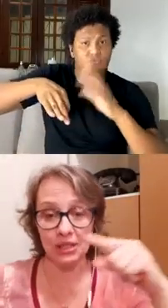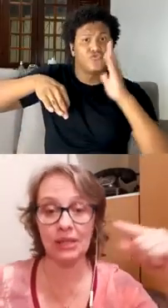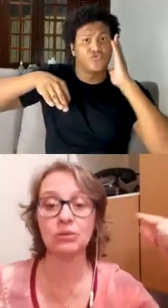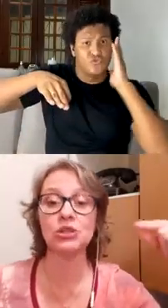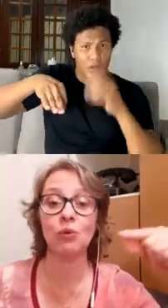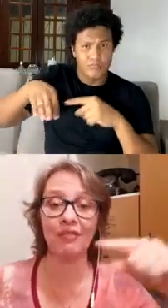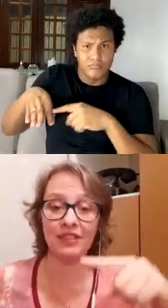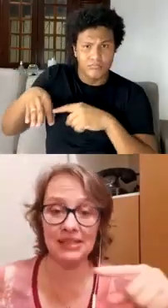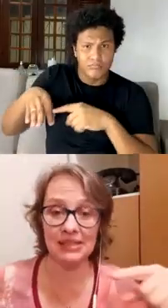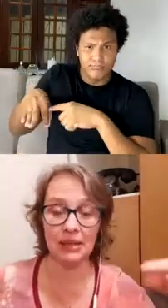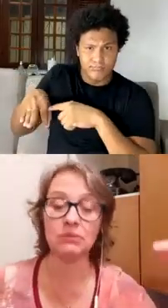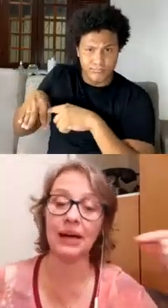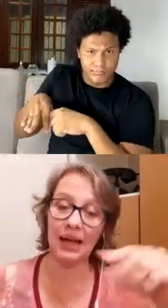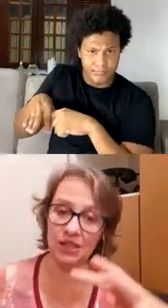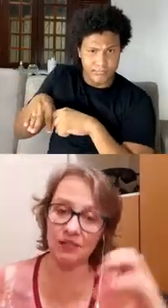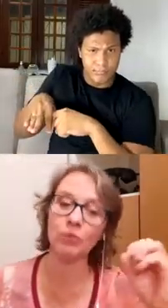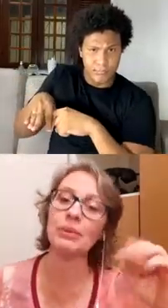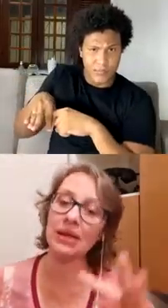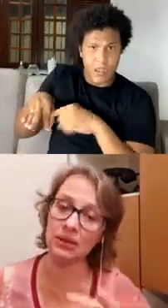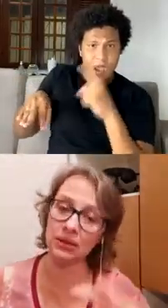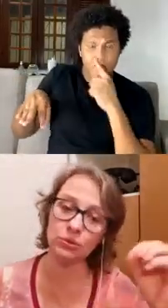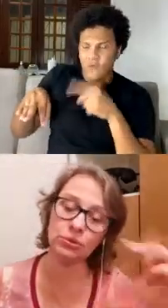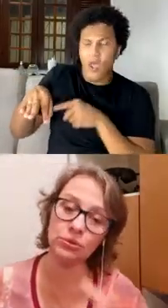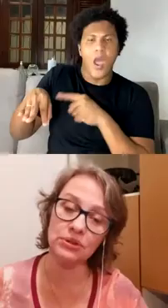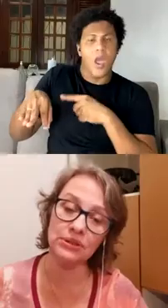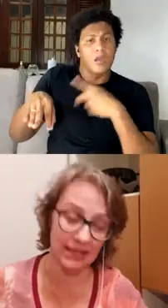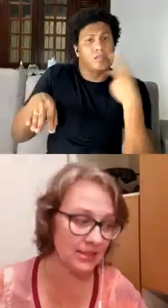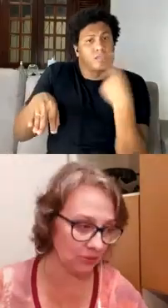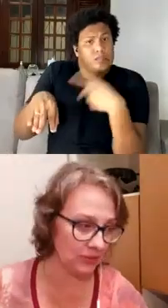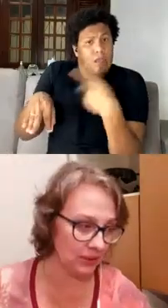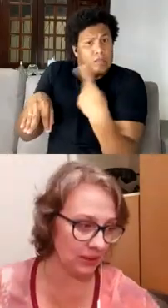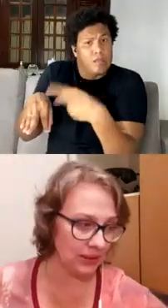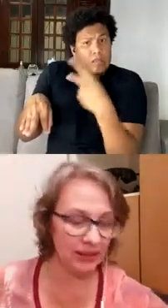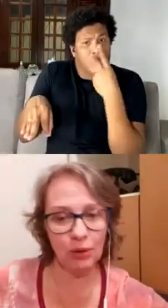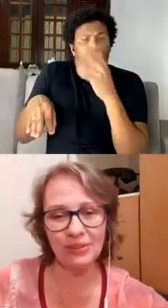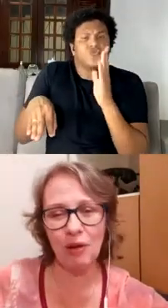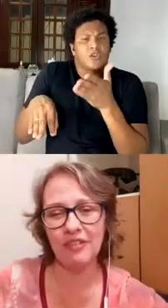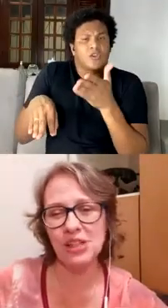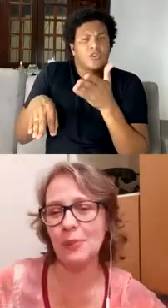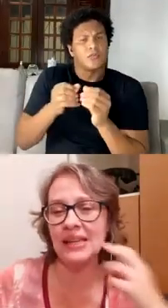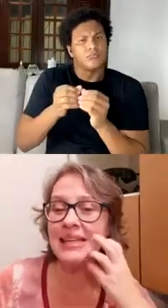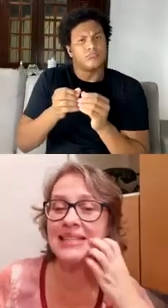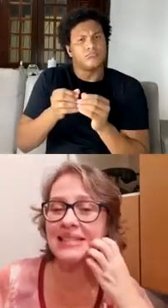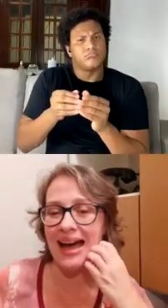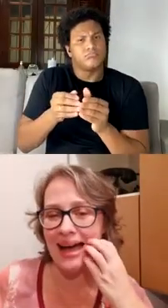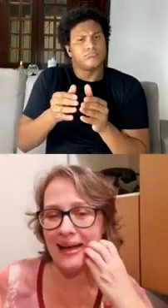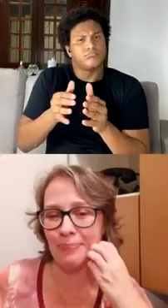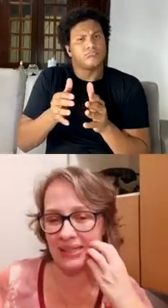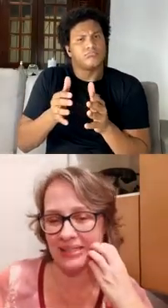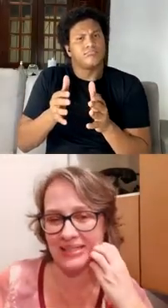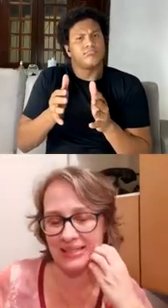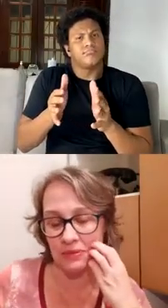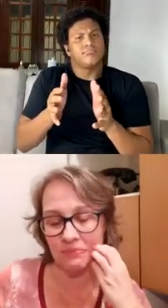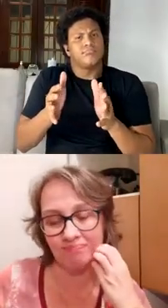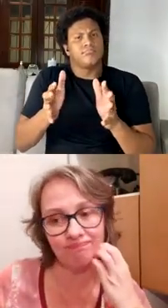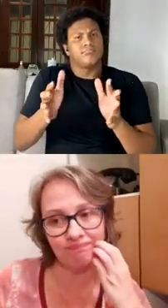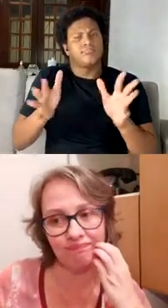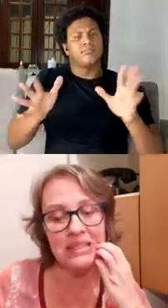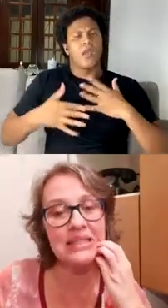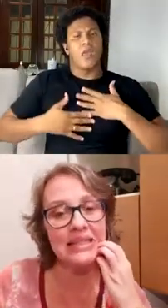essas glândulas com a fricção, elas vão liberando secreção. Então, talvez para iniciar a